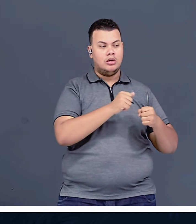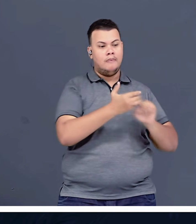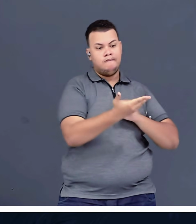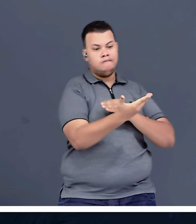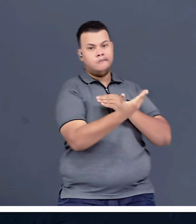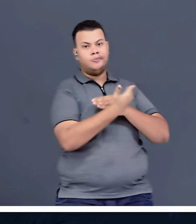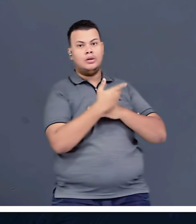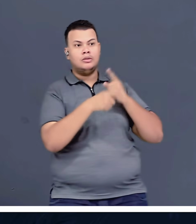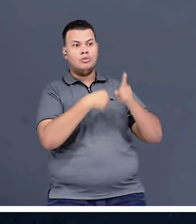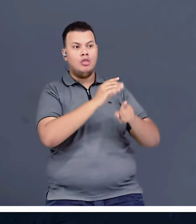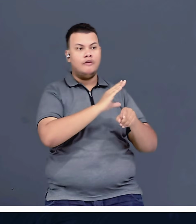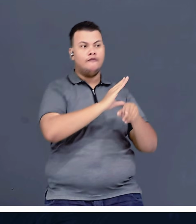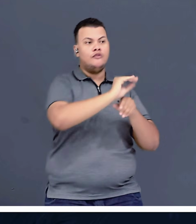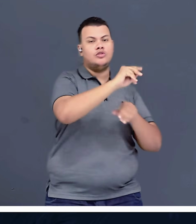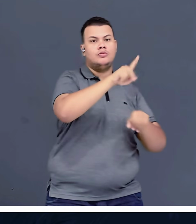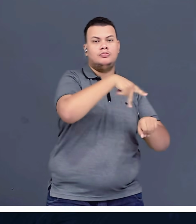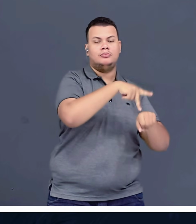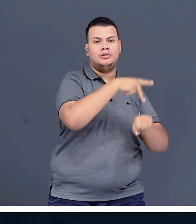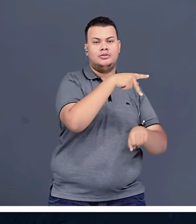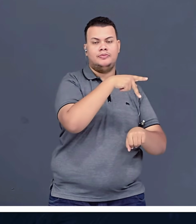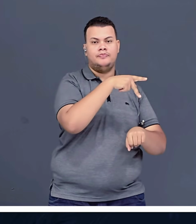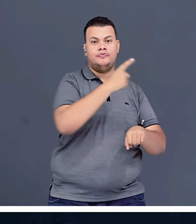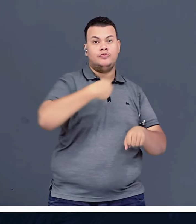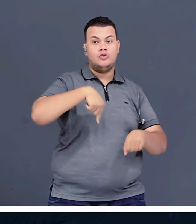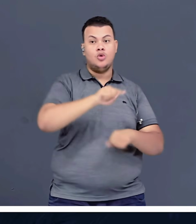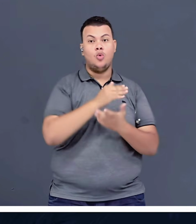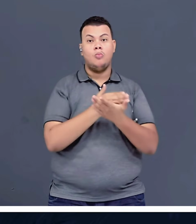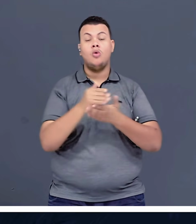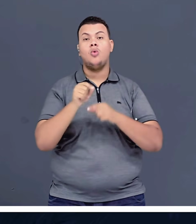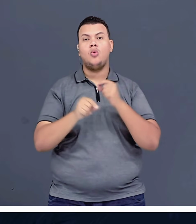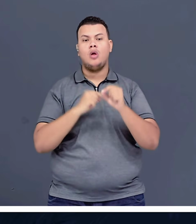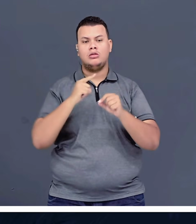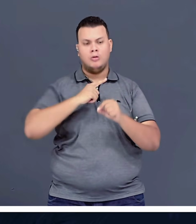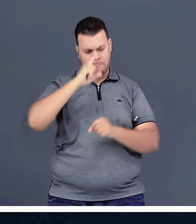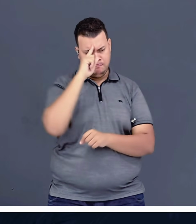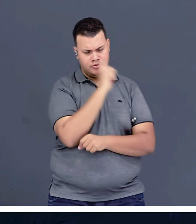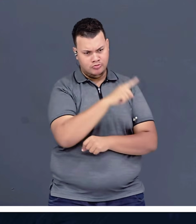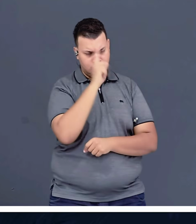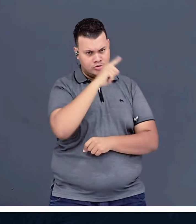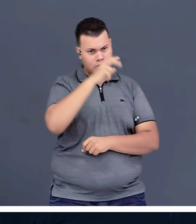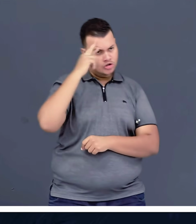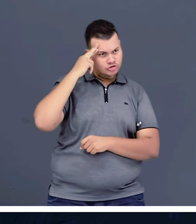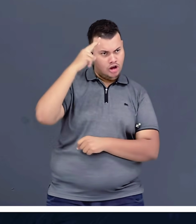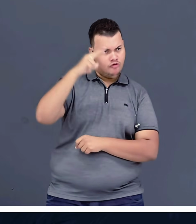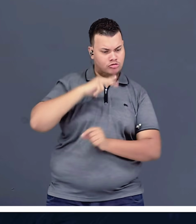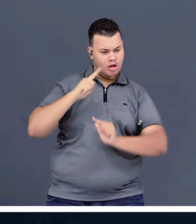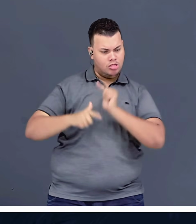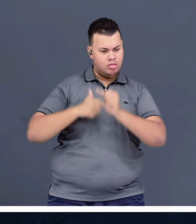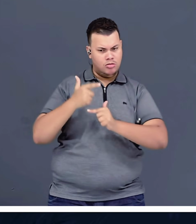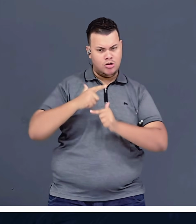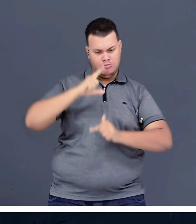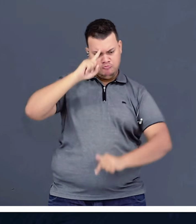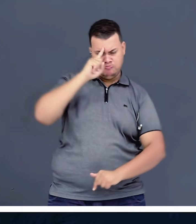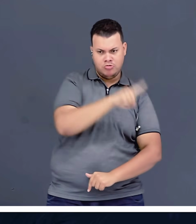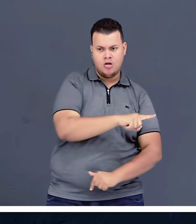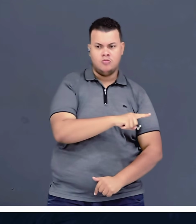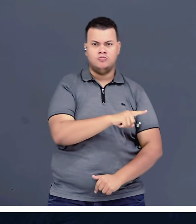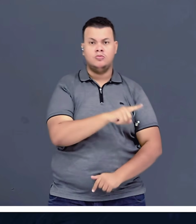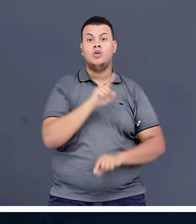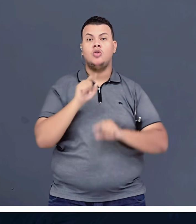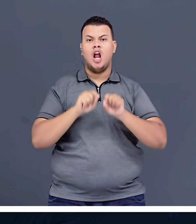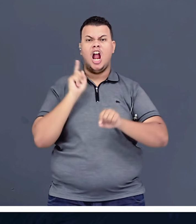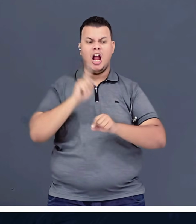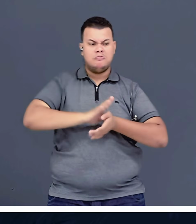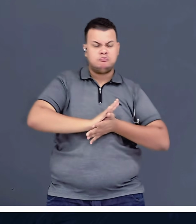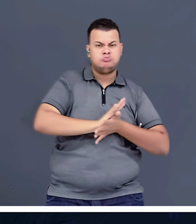nós e fujam do país. Estabeleceram, pois, sobre eles chefes de trabalhos forçados, para